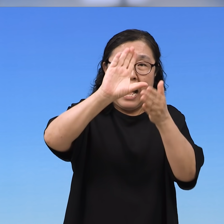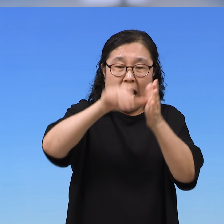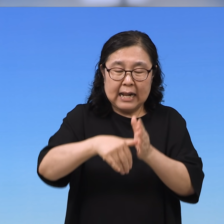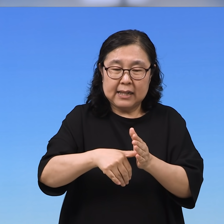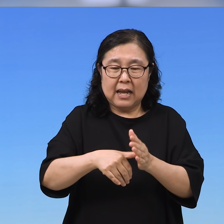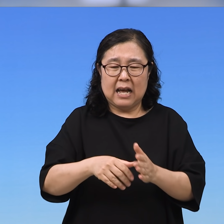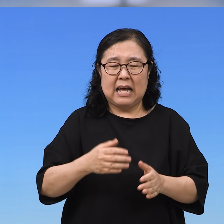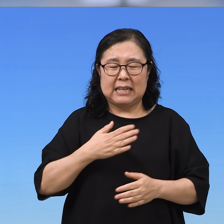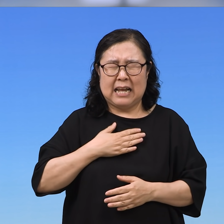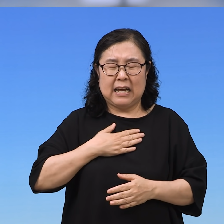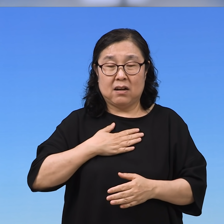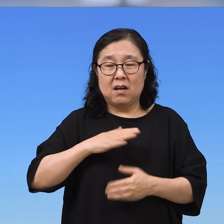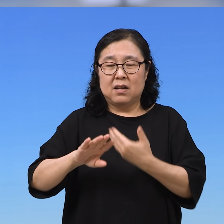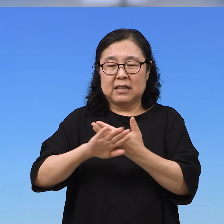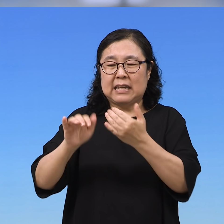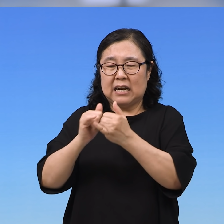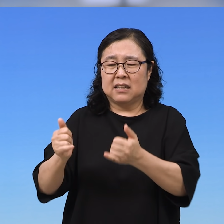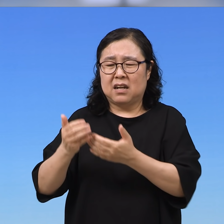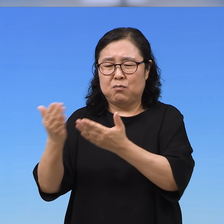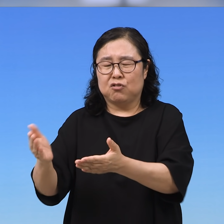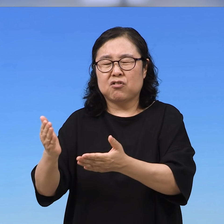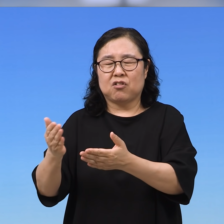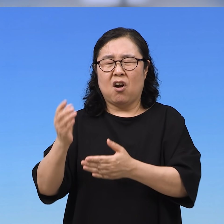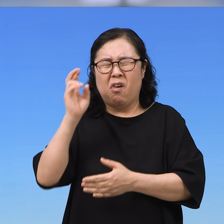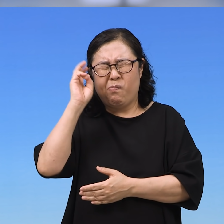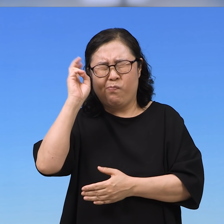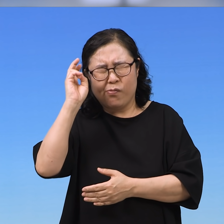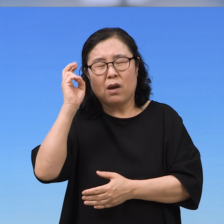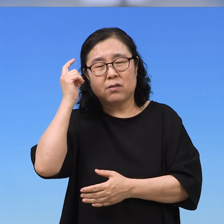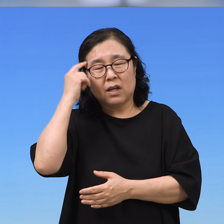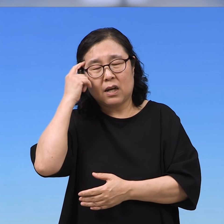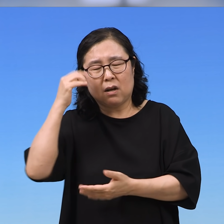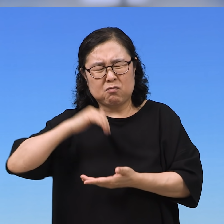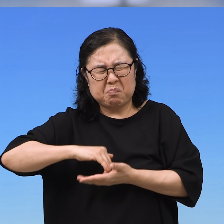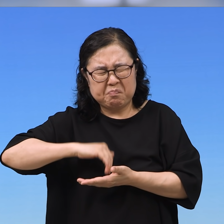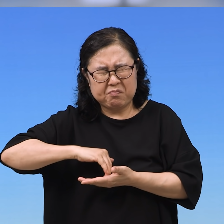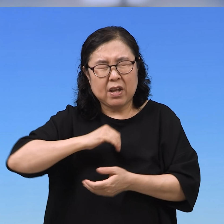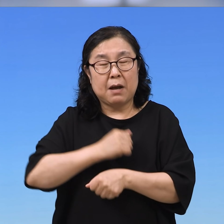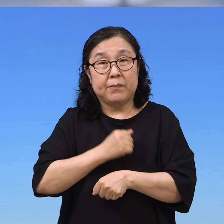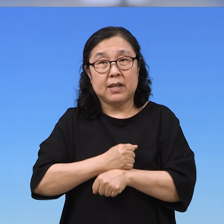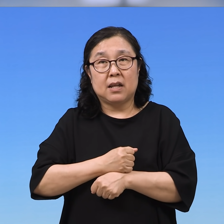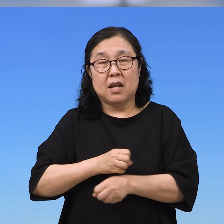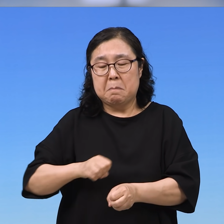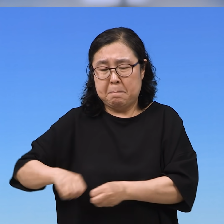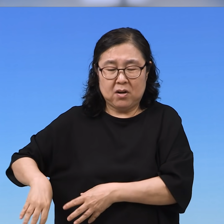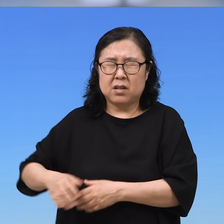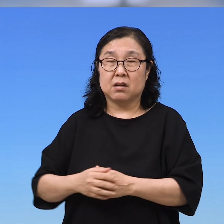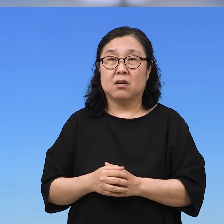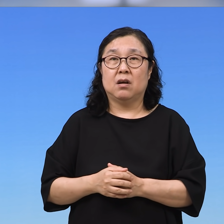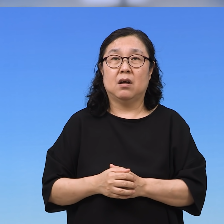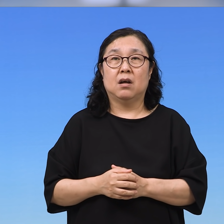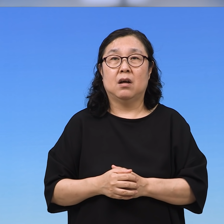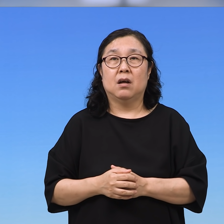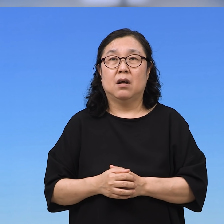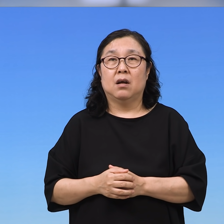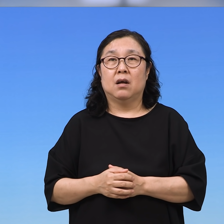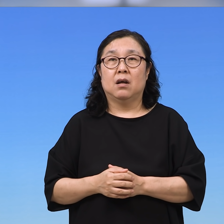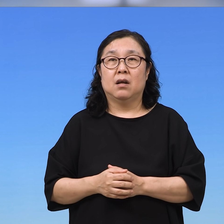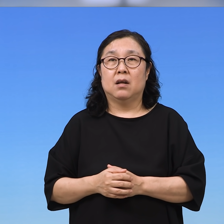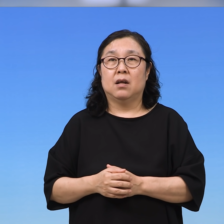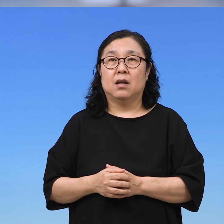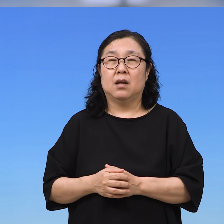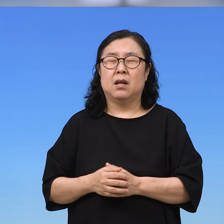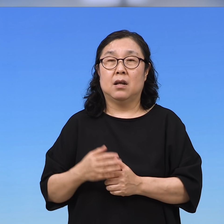알았으면 내가 경비 아저씨 갖다 줬을 건데, 싱싱할 때 말이야. 이거 기왕에 버릴 것 같은데 내가 이거